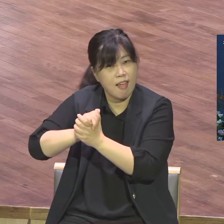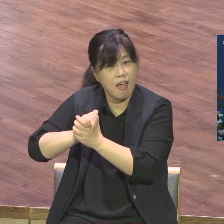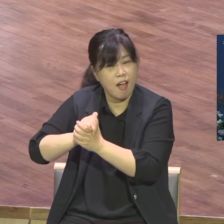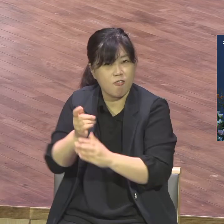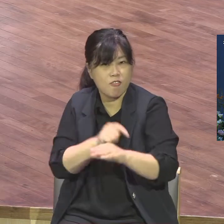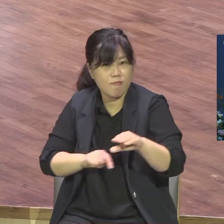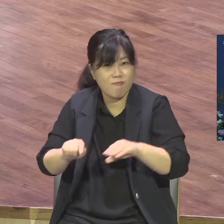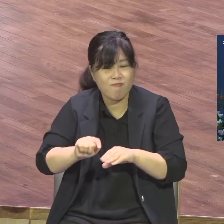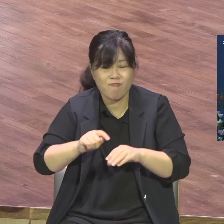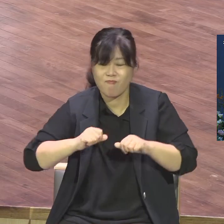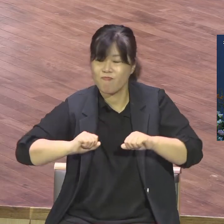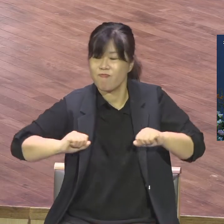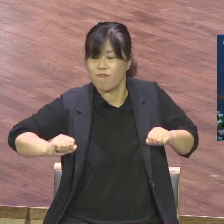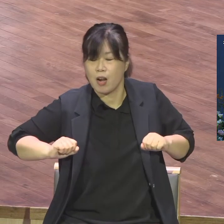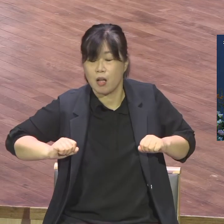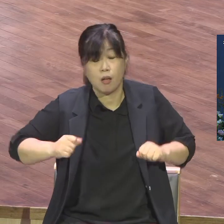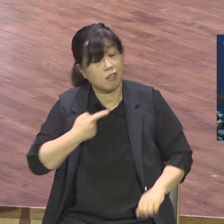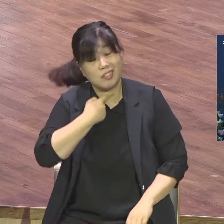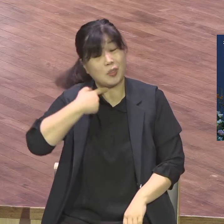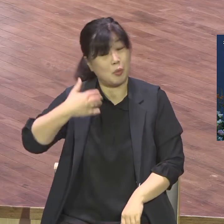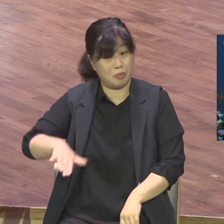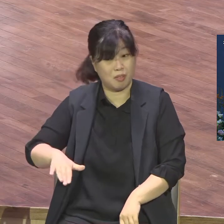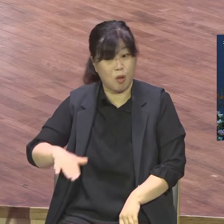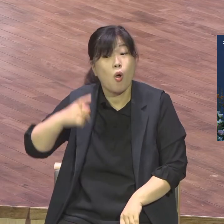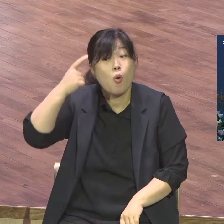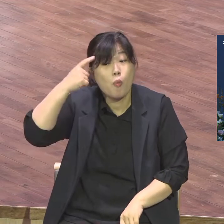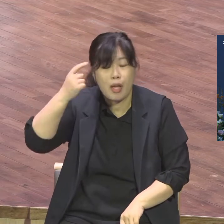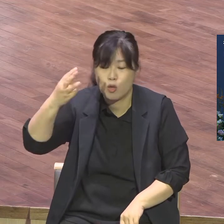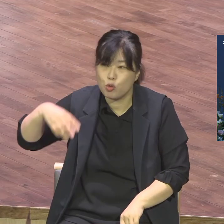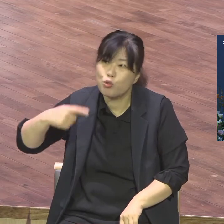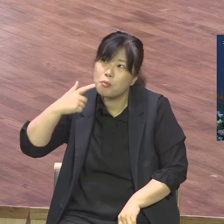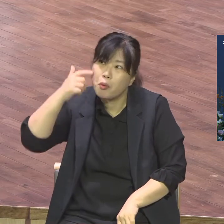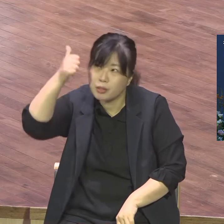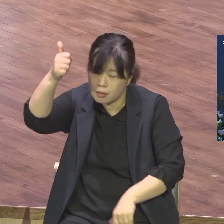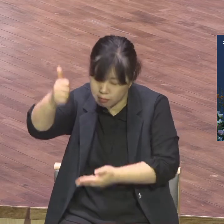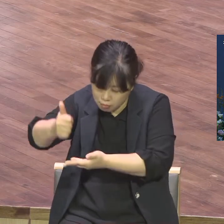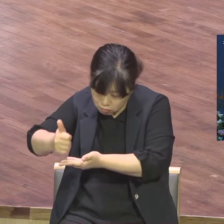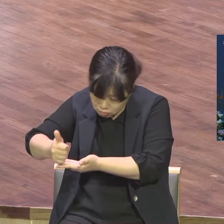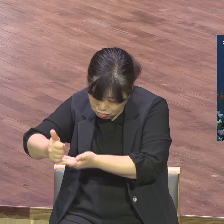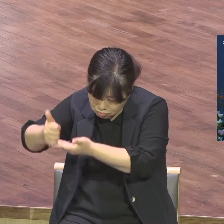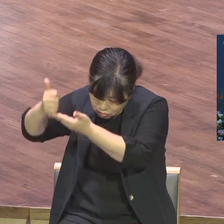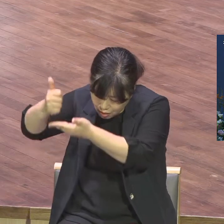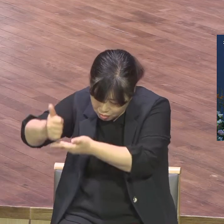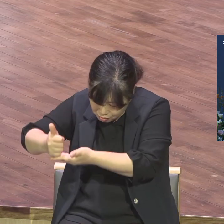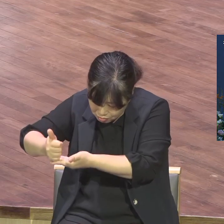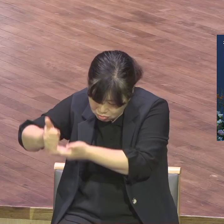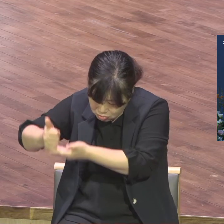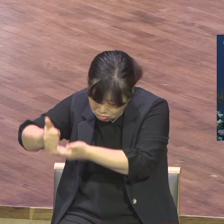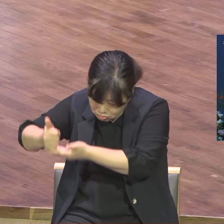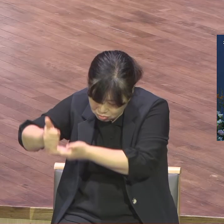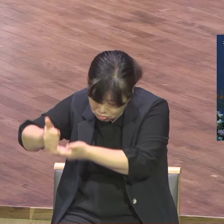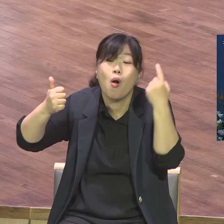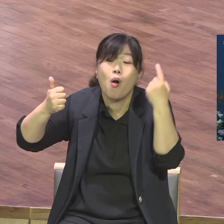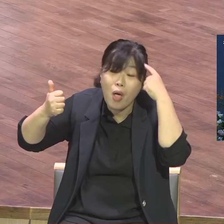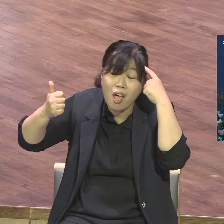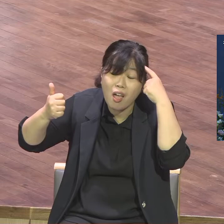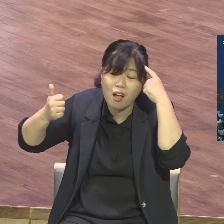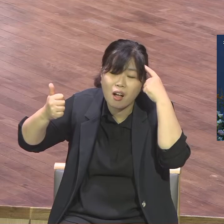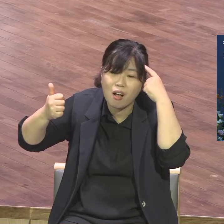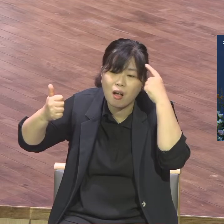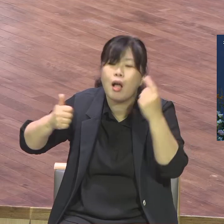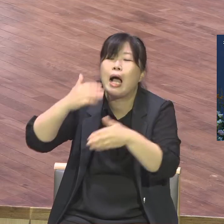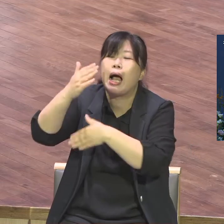똑같은데 하나님이 서구나. 목사들은 알거든요. 목사들은 다 같은 신학을 다